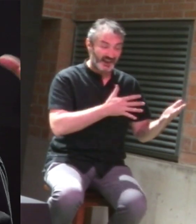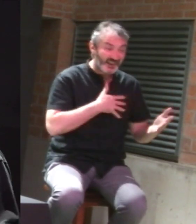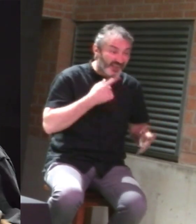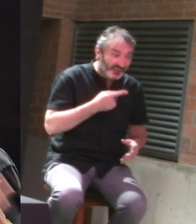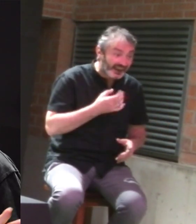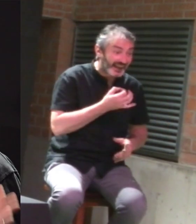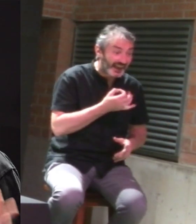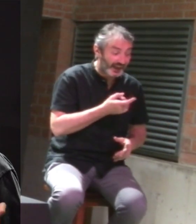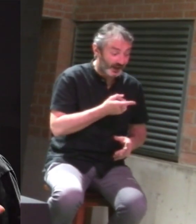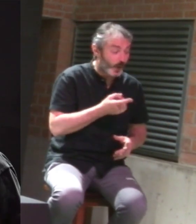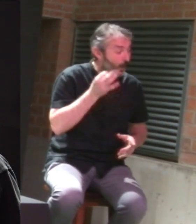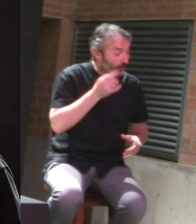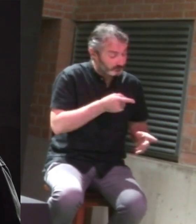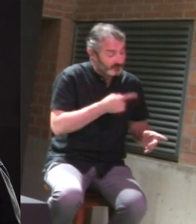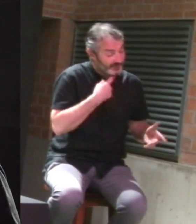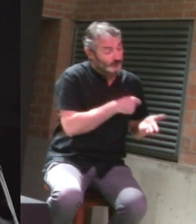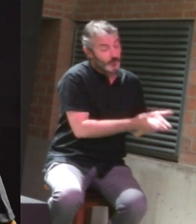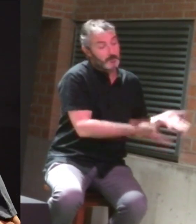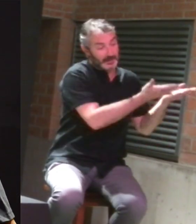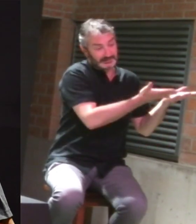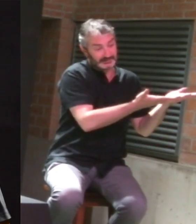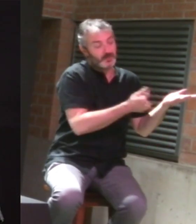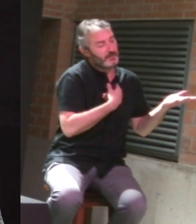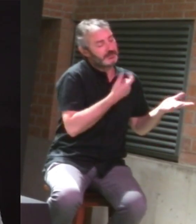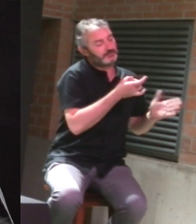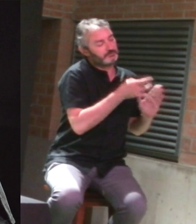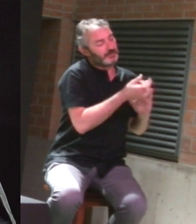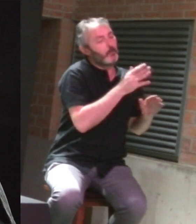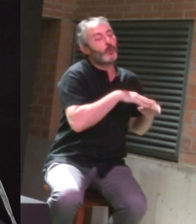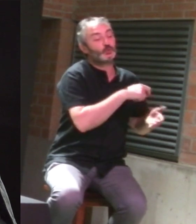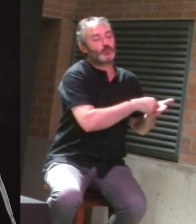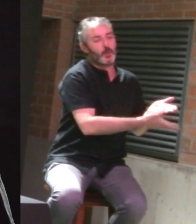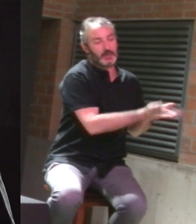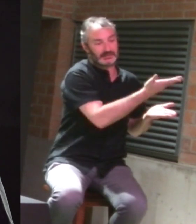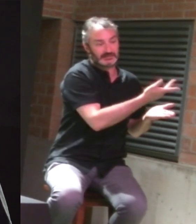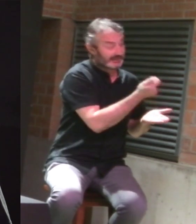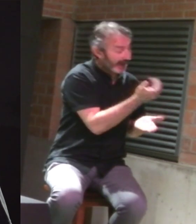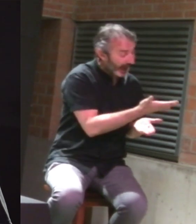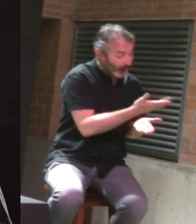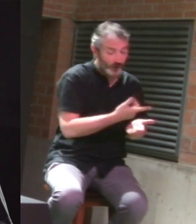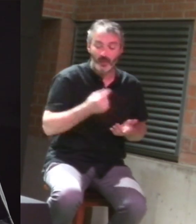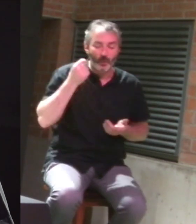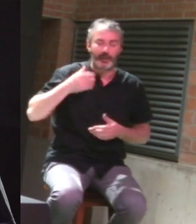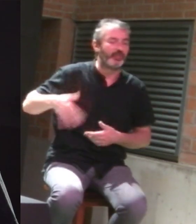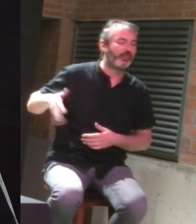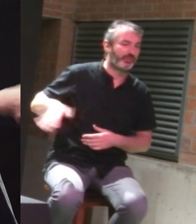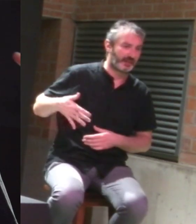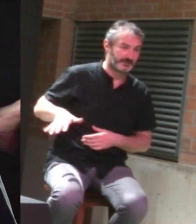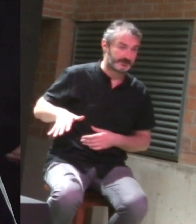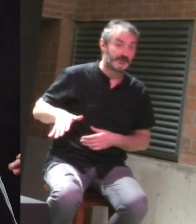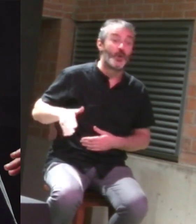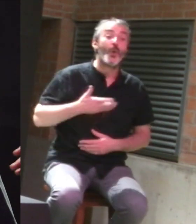eso prescindieran del trabajo de las mujeres, pero era más valorado porque valía más, simplemente. Los